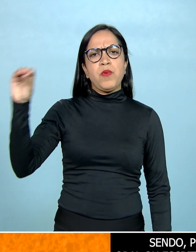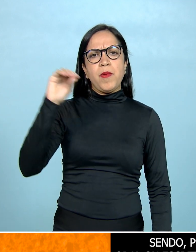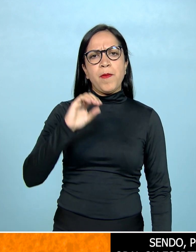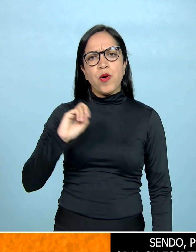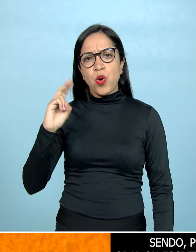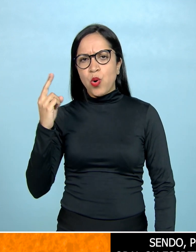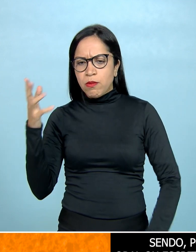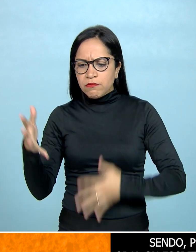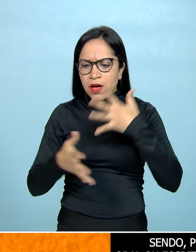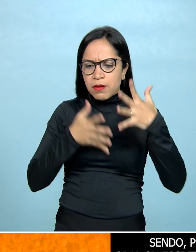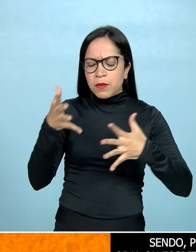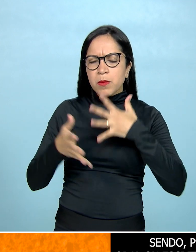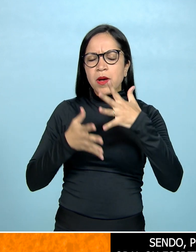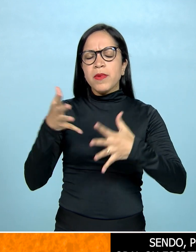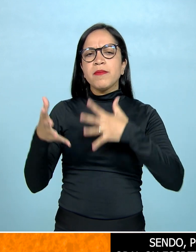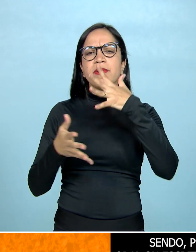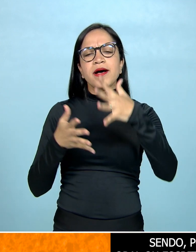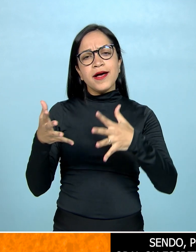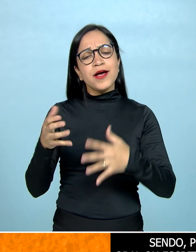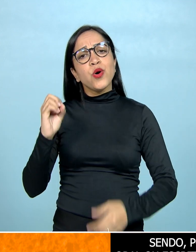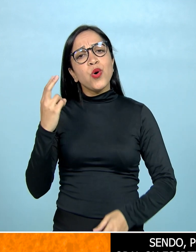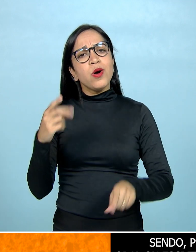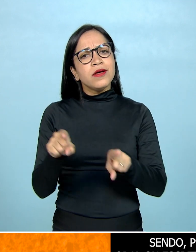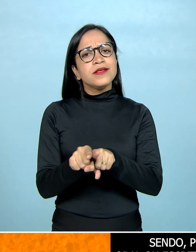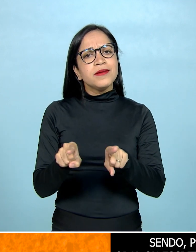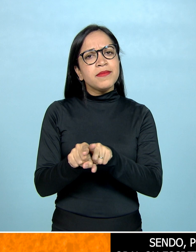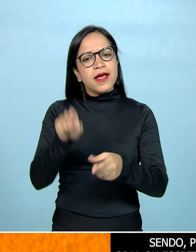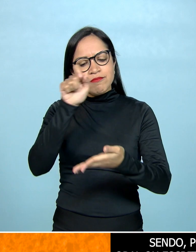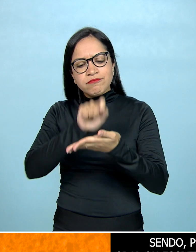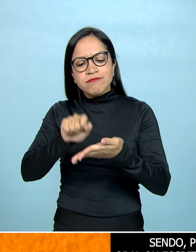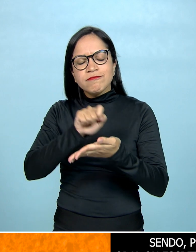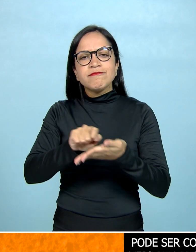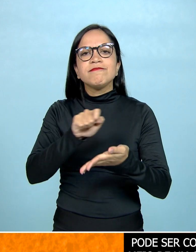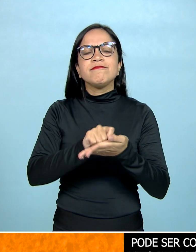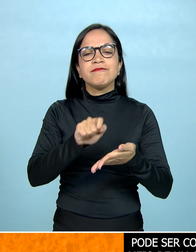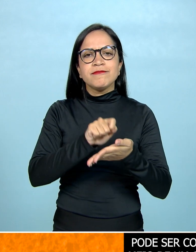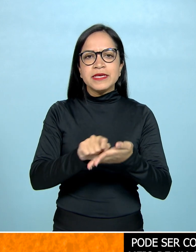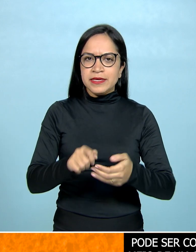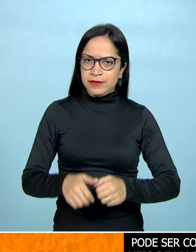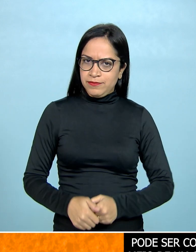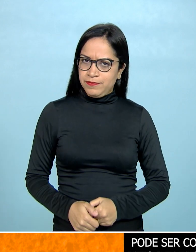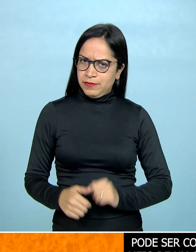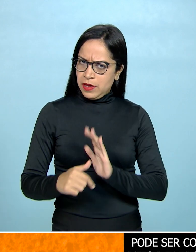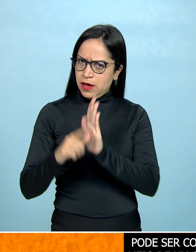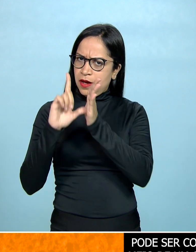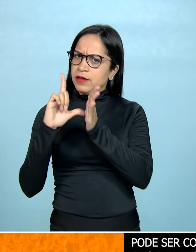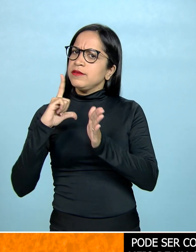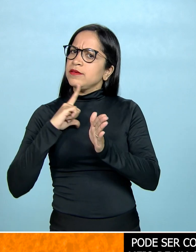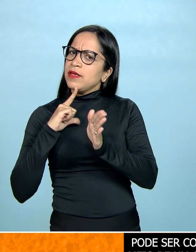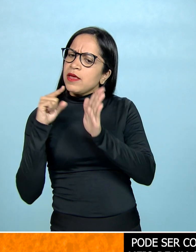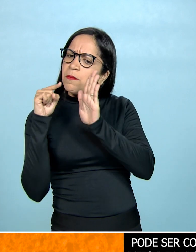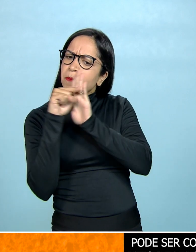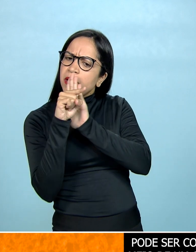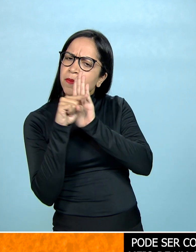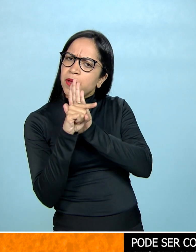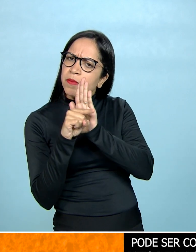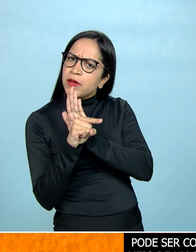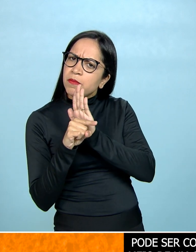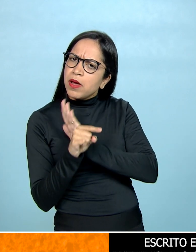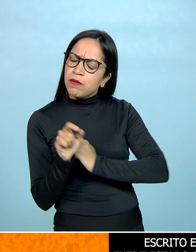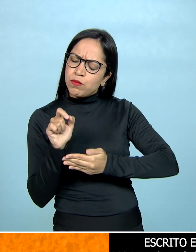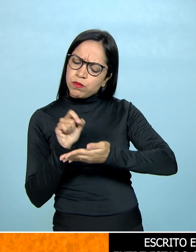Sendo, portanto, oral ou escrita, a entrevista pode ser concedida por meio de